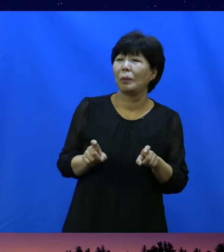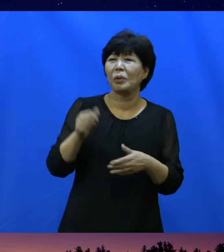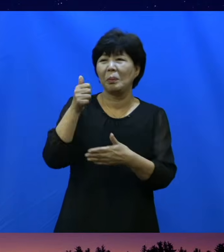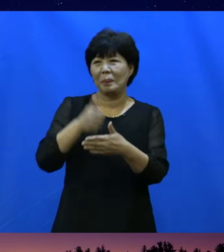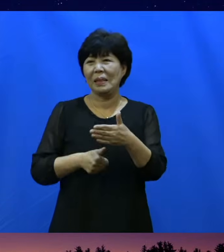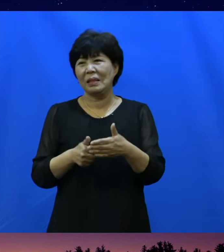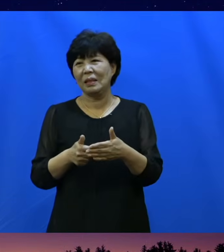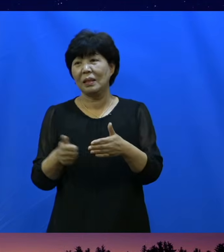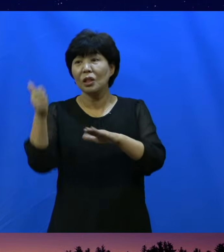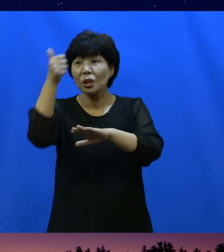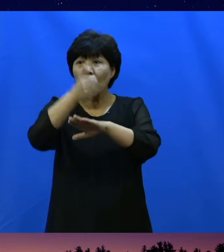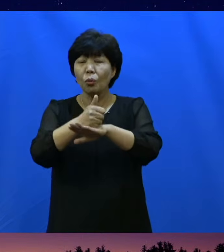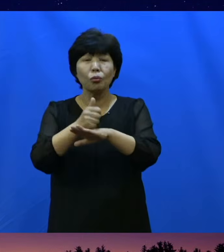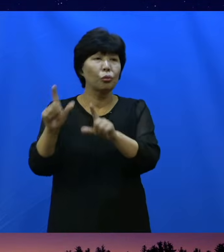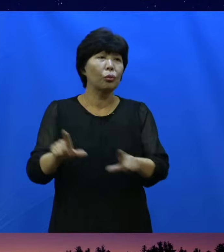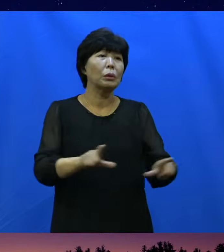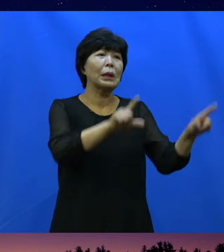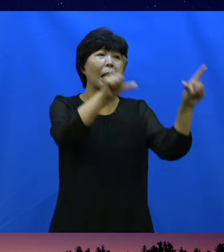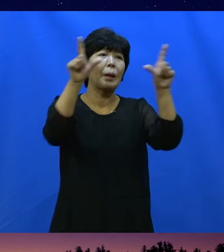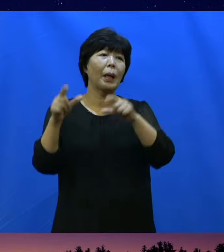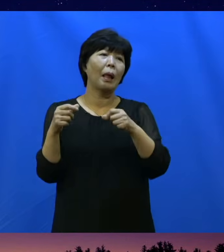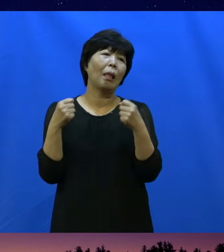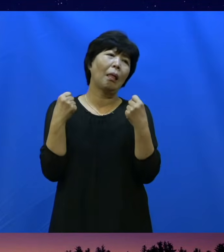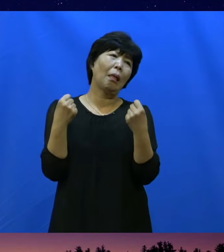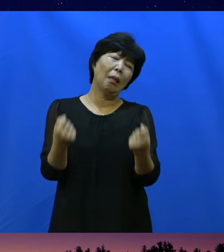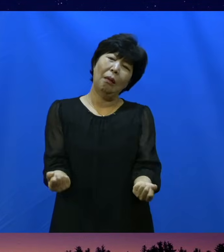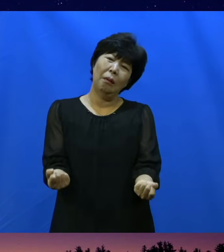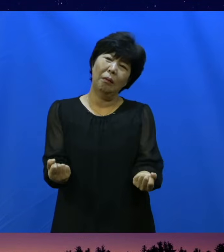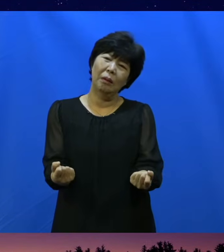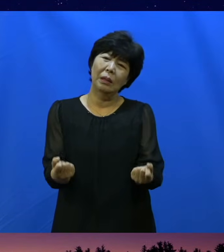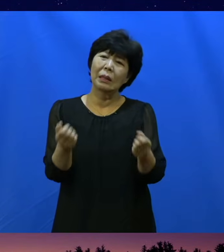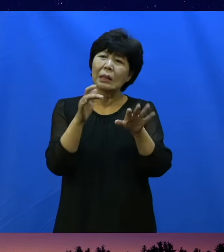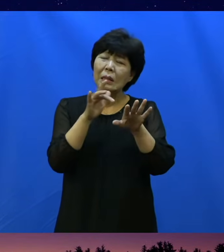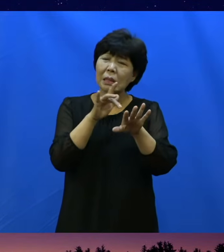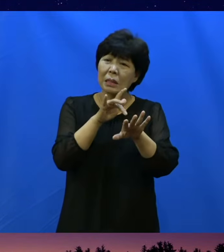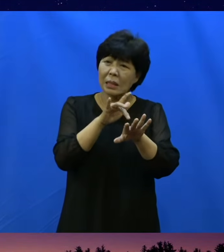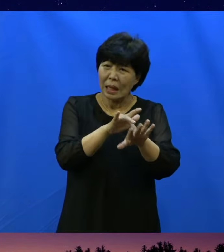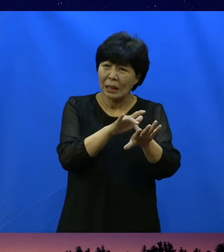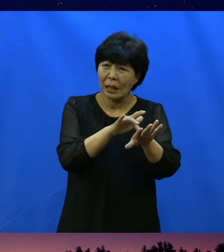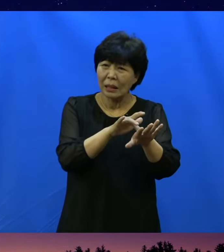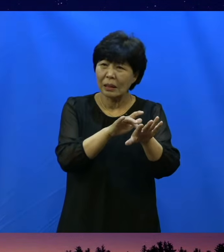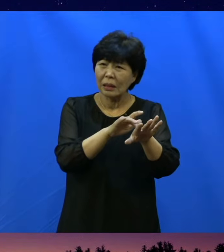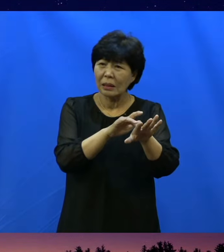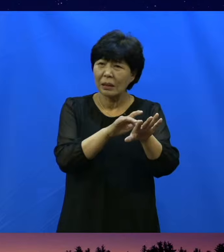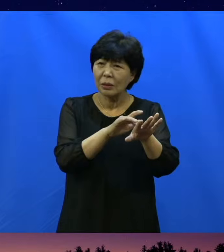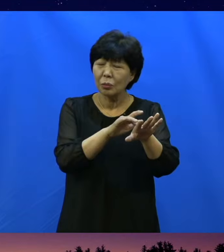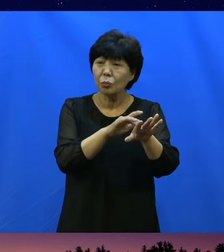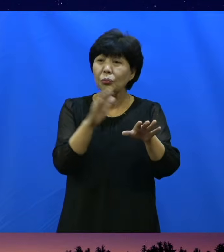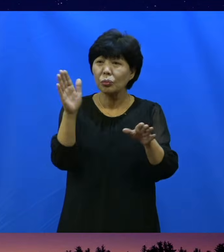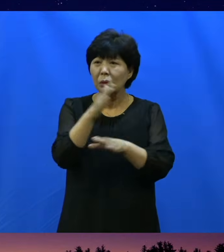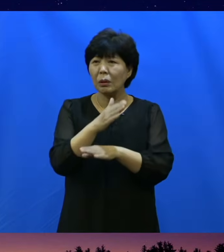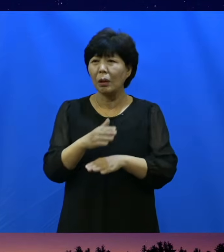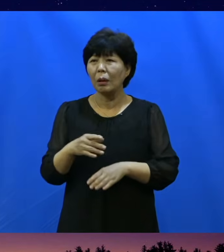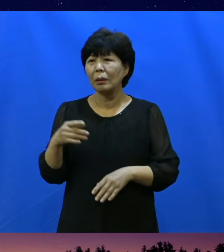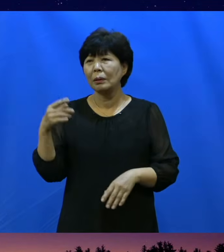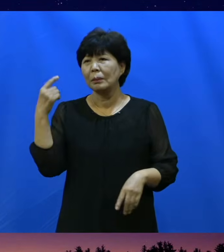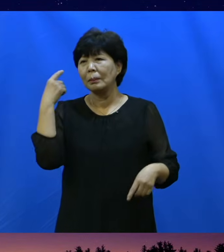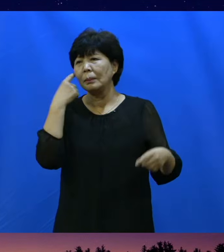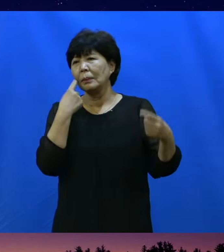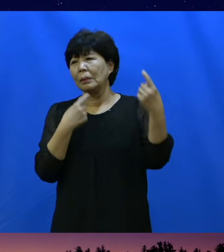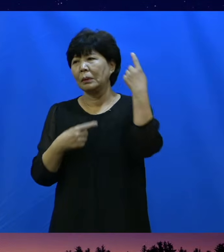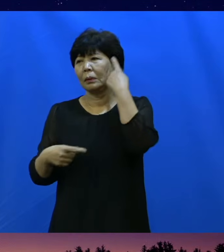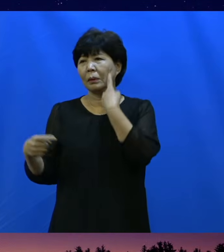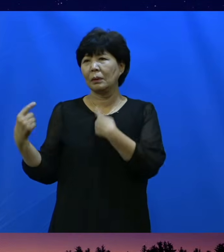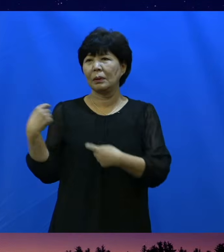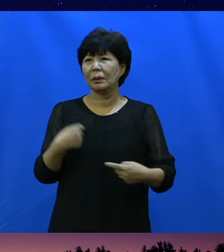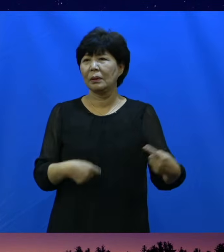결국 삶 전체가 무력화되어 버리고 사탄으로 인하여 피해가 무지막지하게 되는 겁니다. 여러분, 생각보다 많은